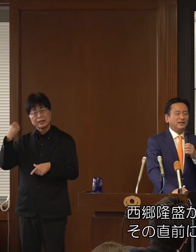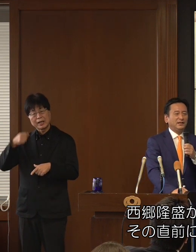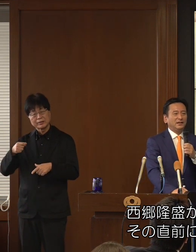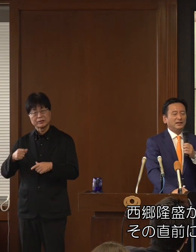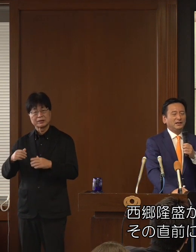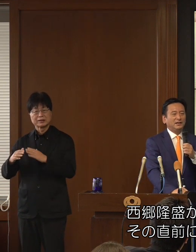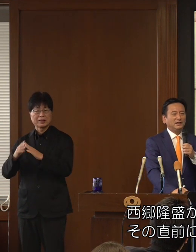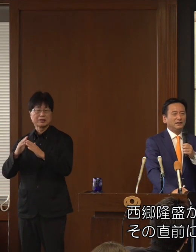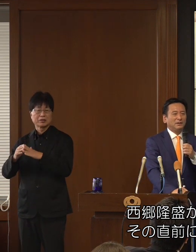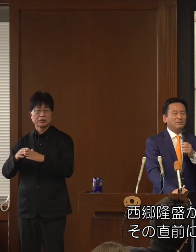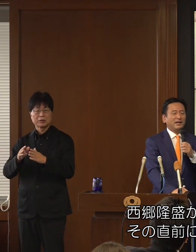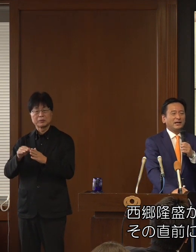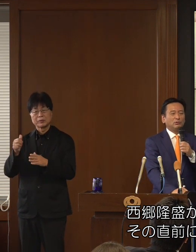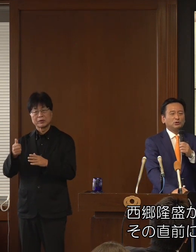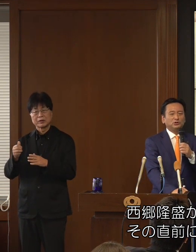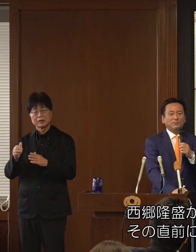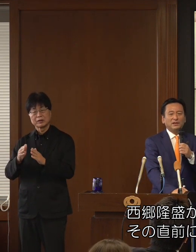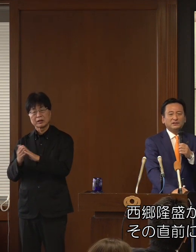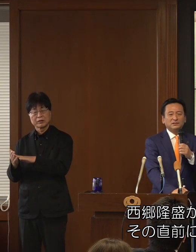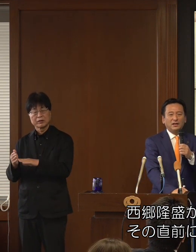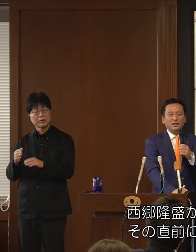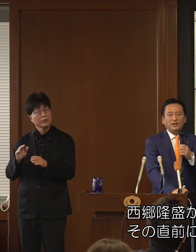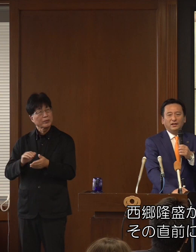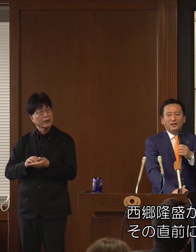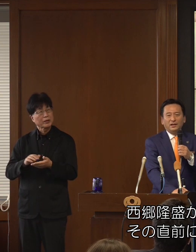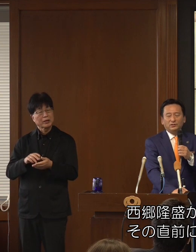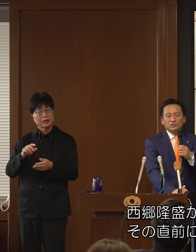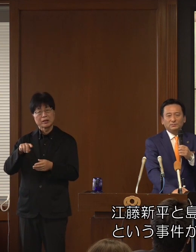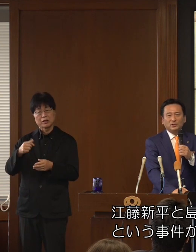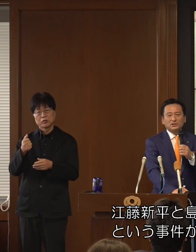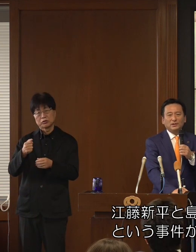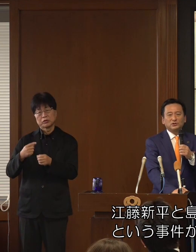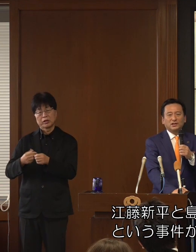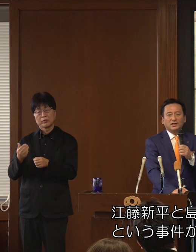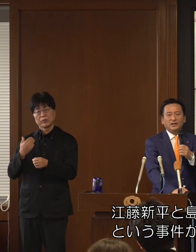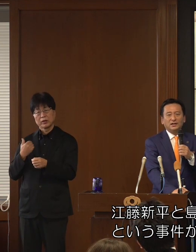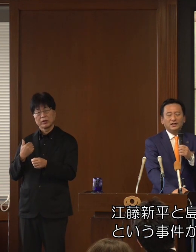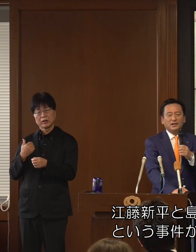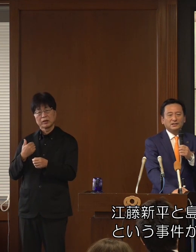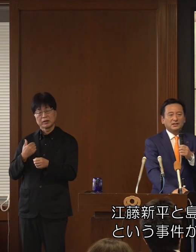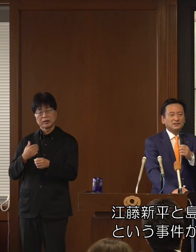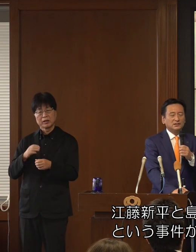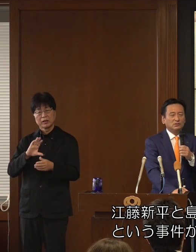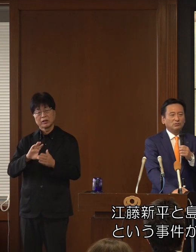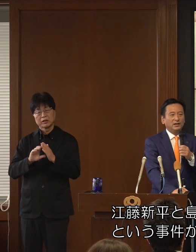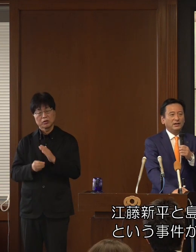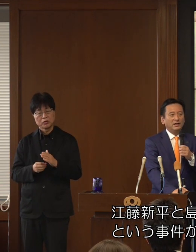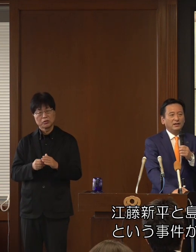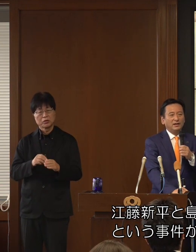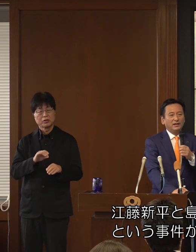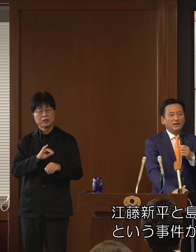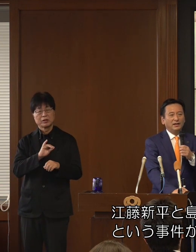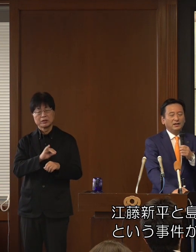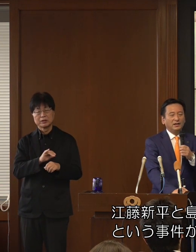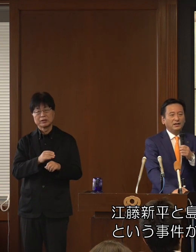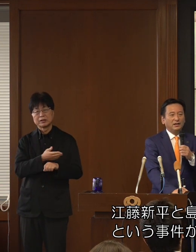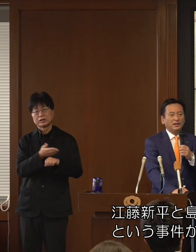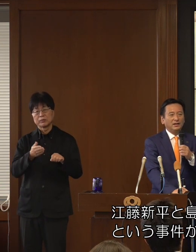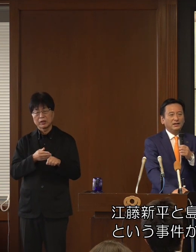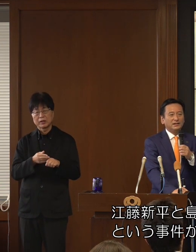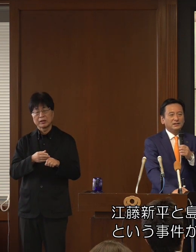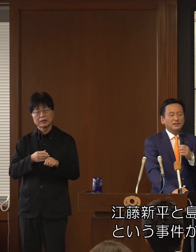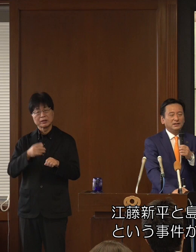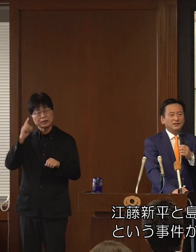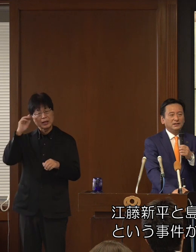に、まあ、今から150年前ですね、江藤新平と島吉武が佐賀戦争で、